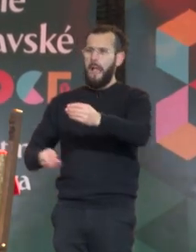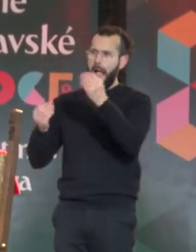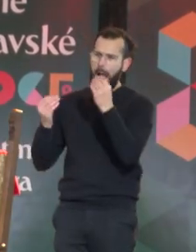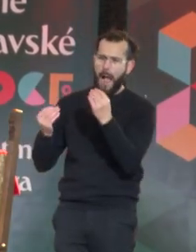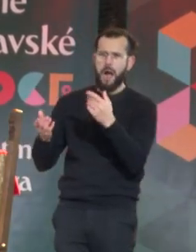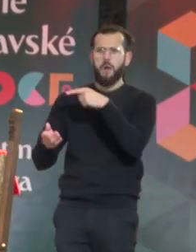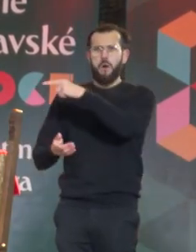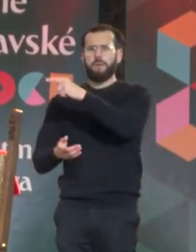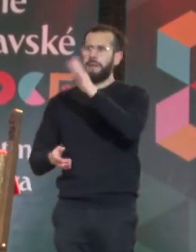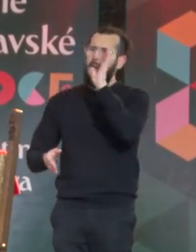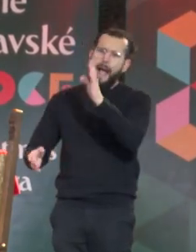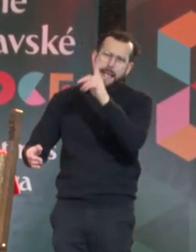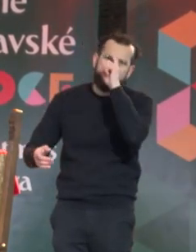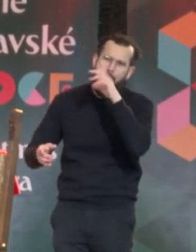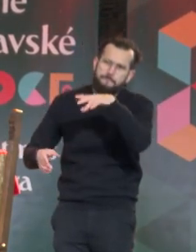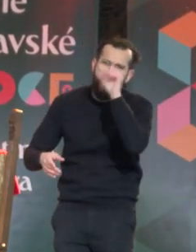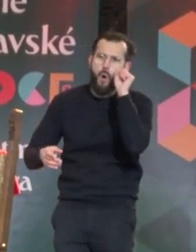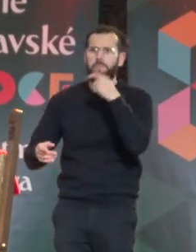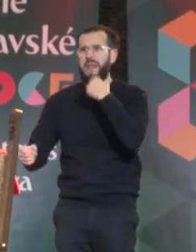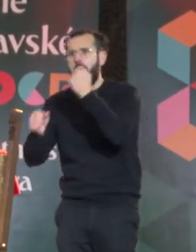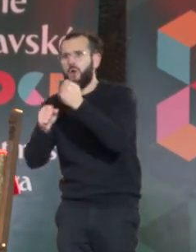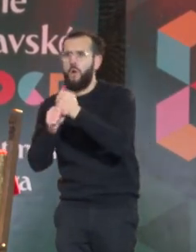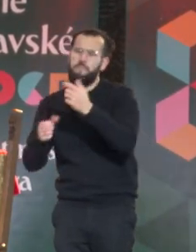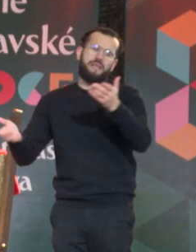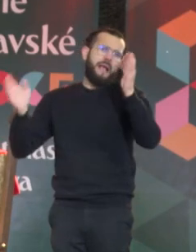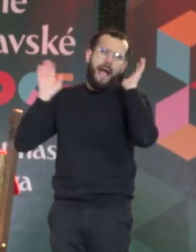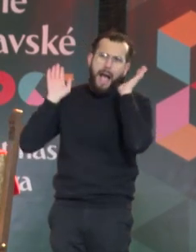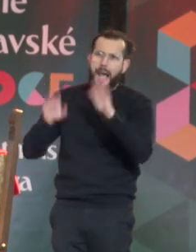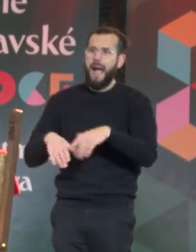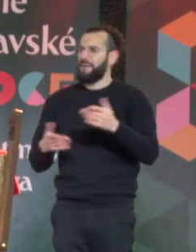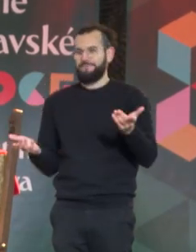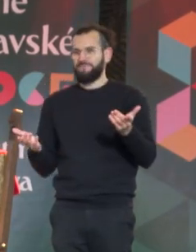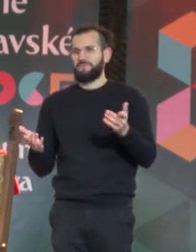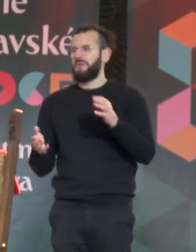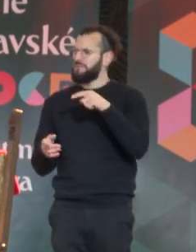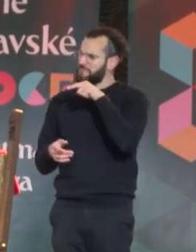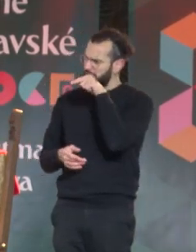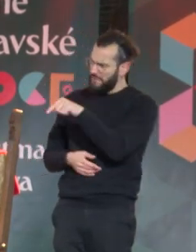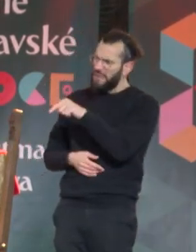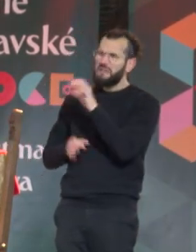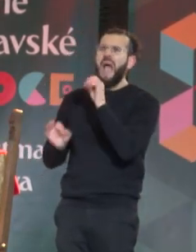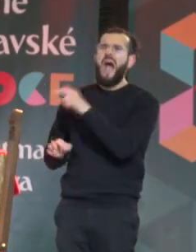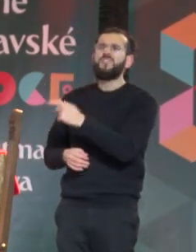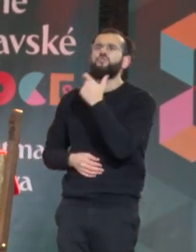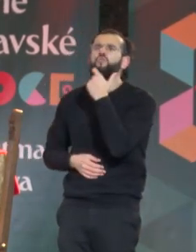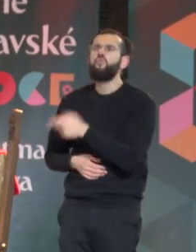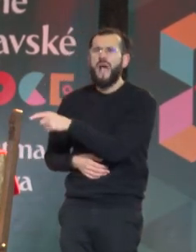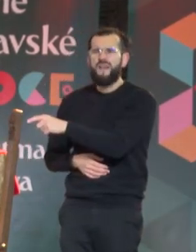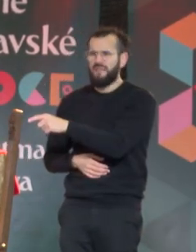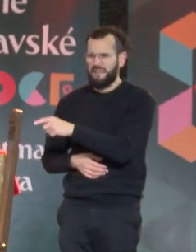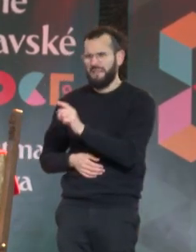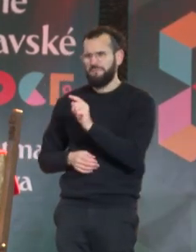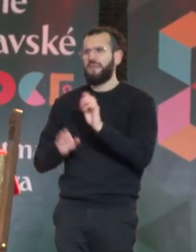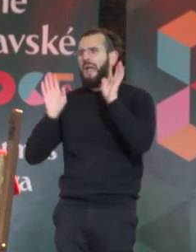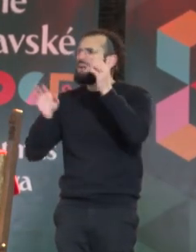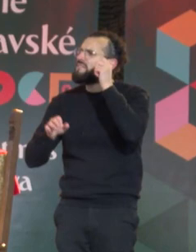za slovo, čo som nikdy predtým nerobil, ale to je určite z vyčerpania tento môj vzdor. Tak nech si idem